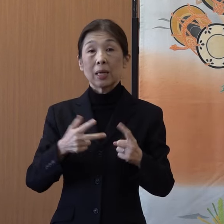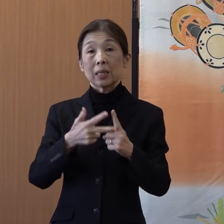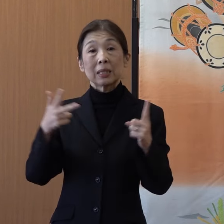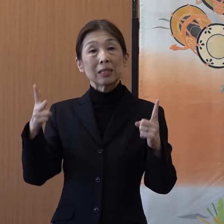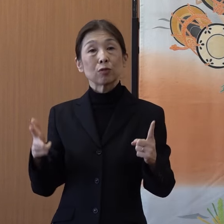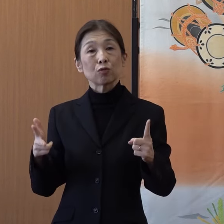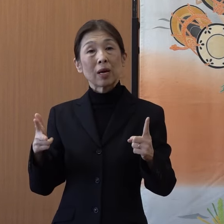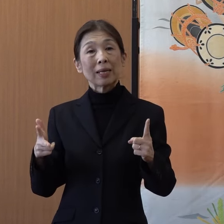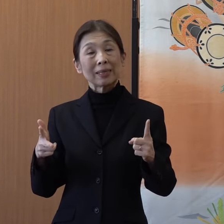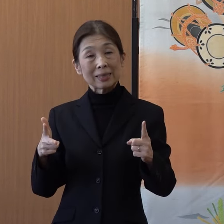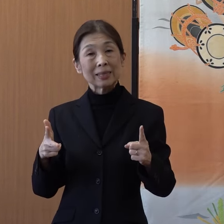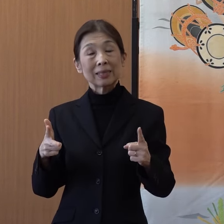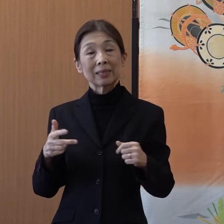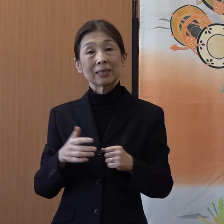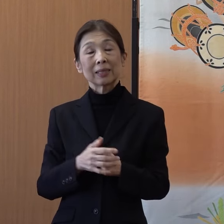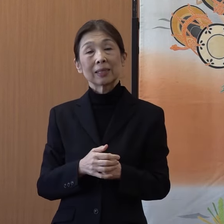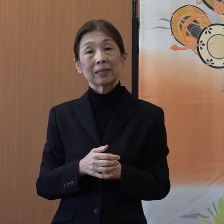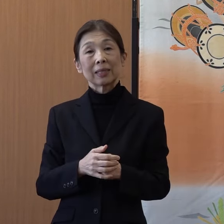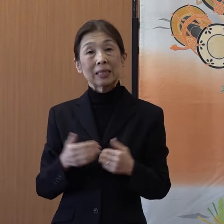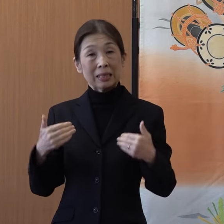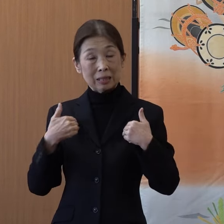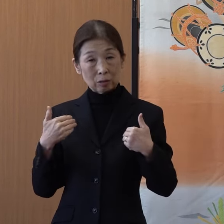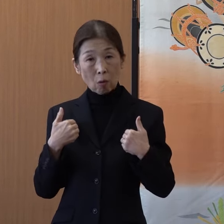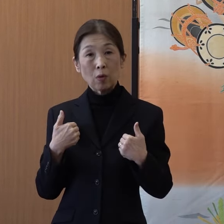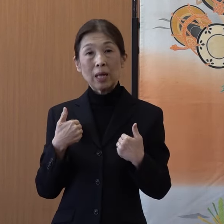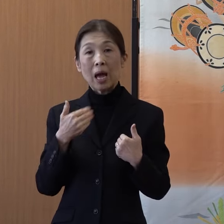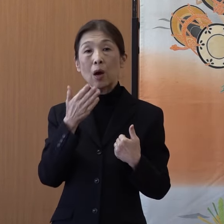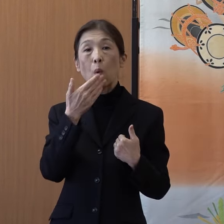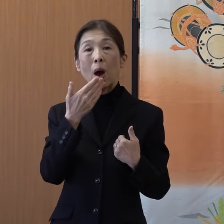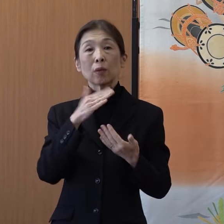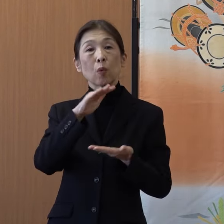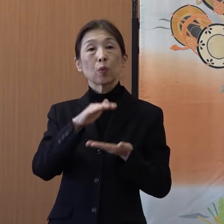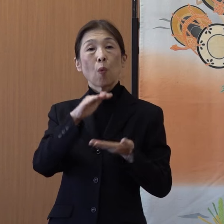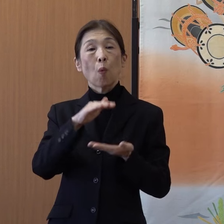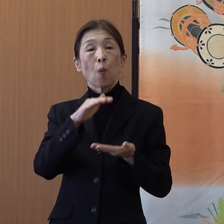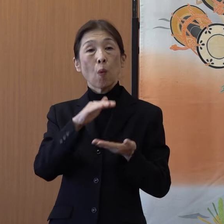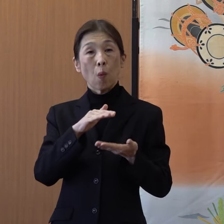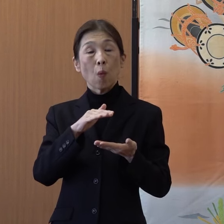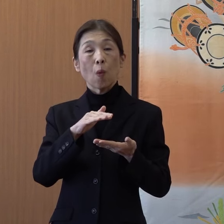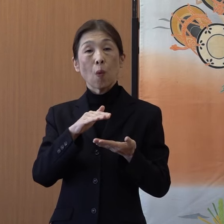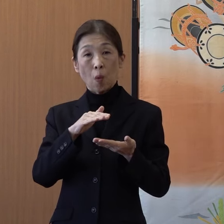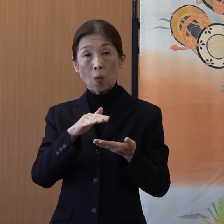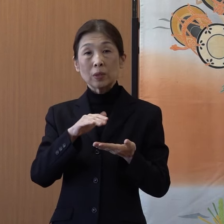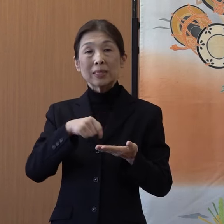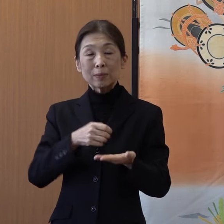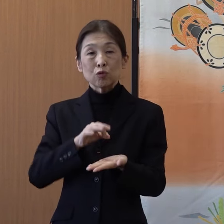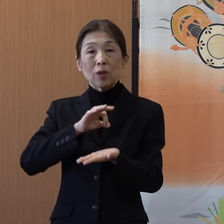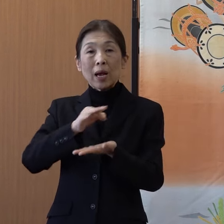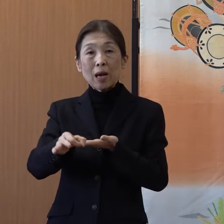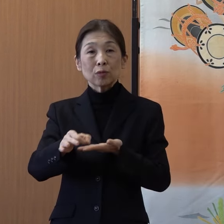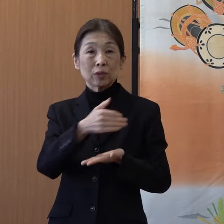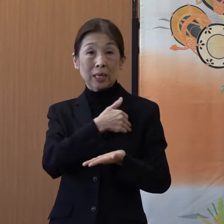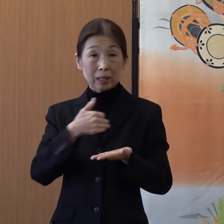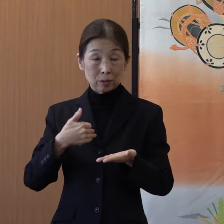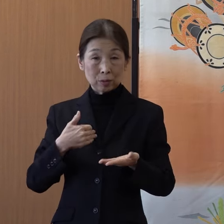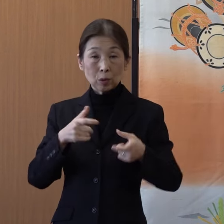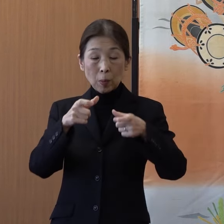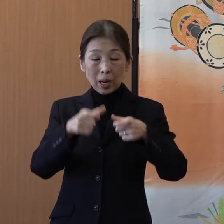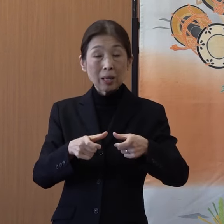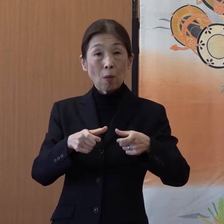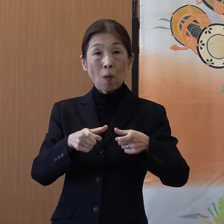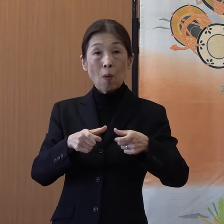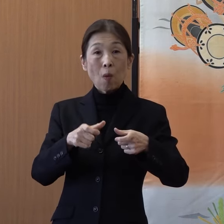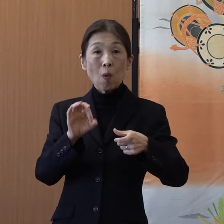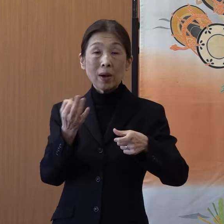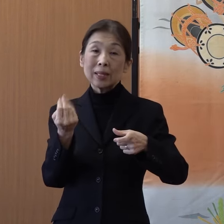いたい3食で必要となるであろうという形で、プリペイドカードの金額を定めて、ちょっと遅く